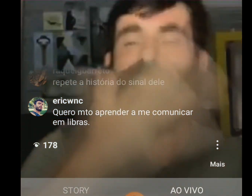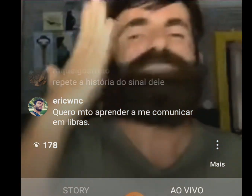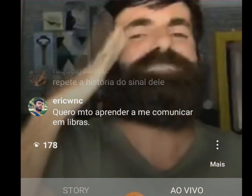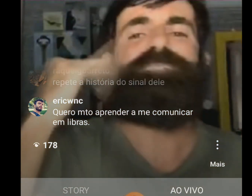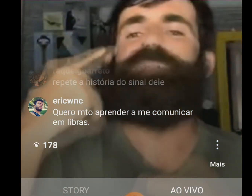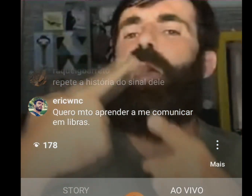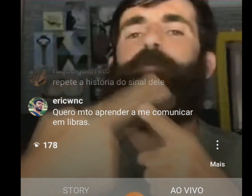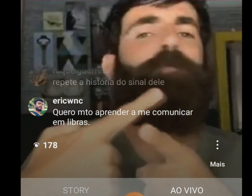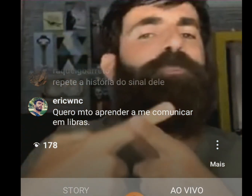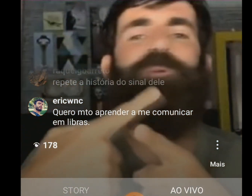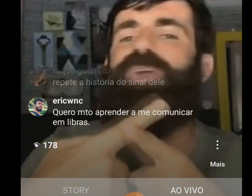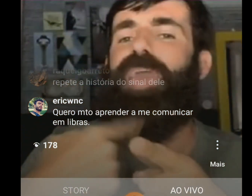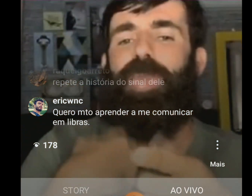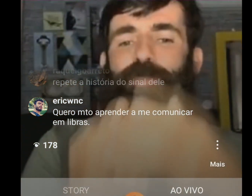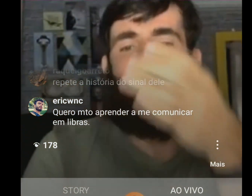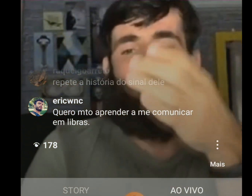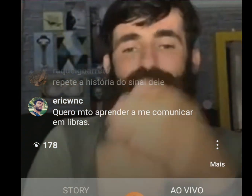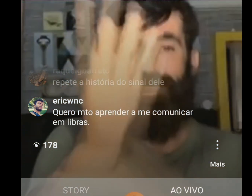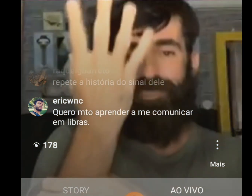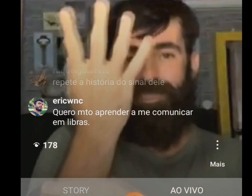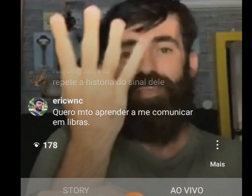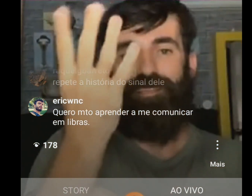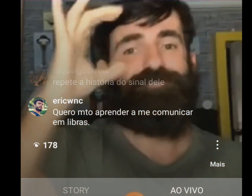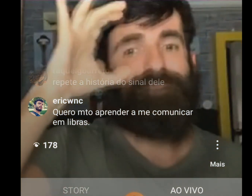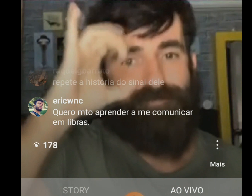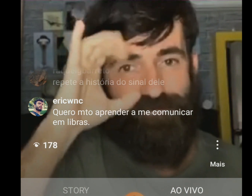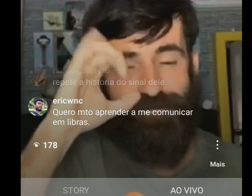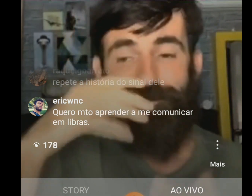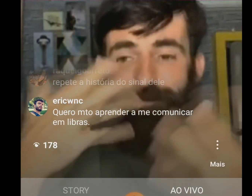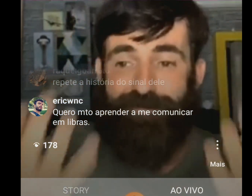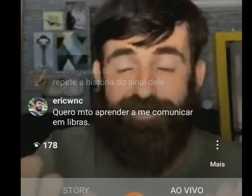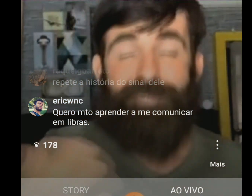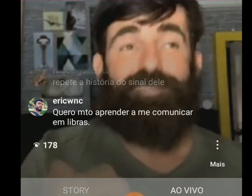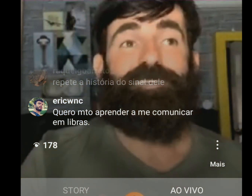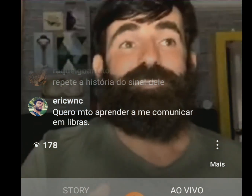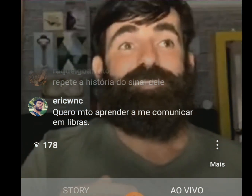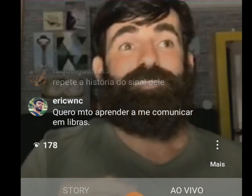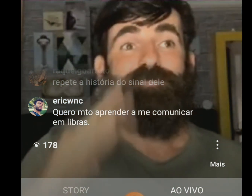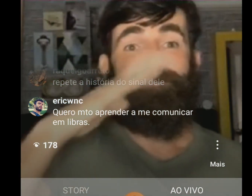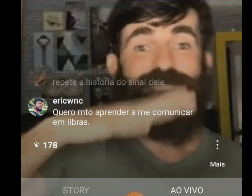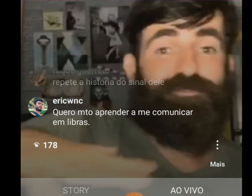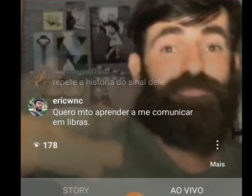vocês podem aproveitar e entrar para saber por que aconteceu, tudo isso no Instagram.